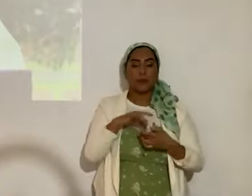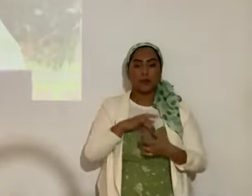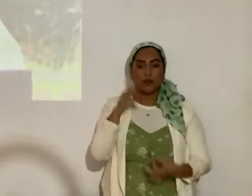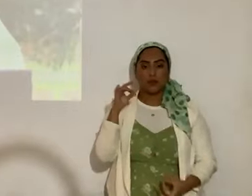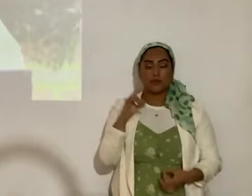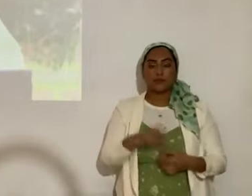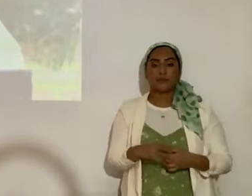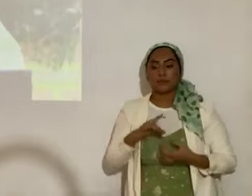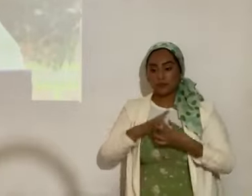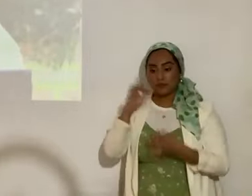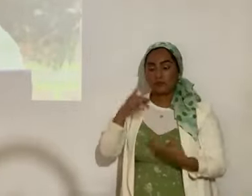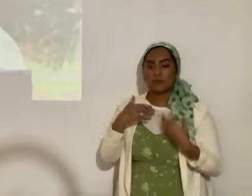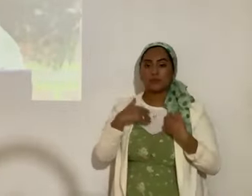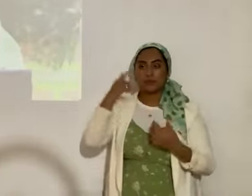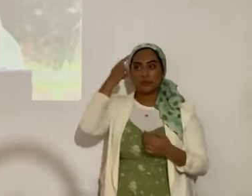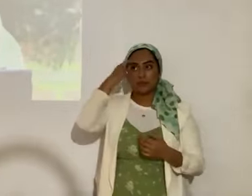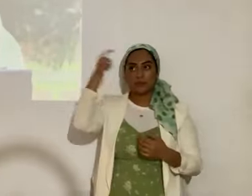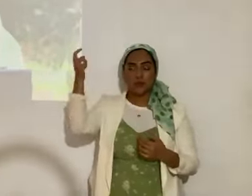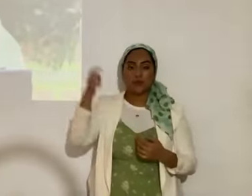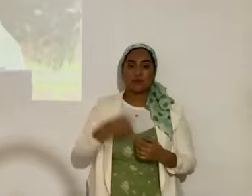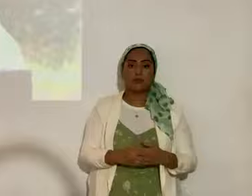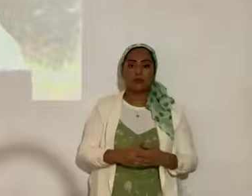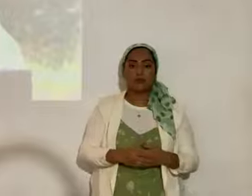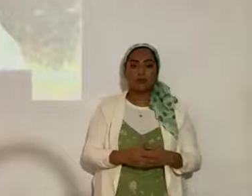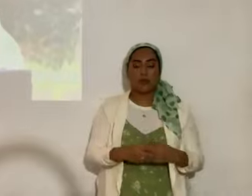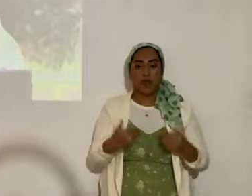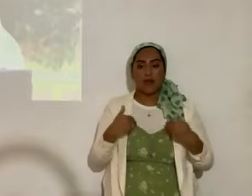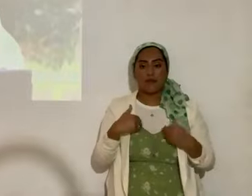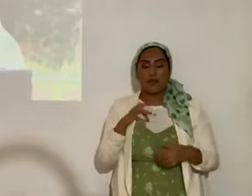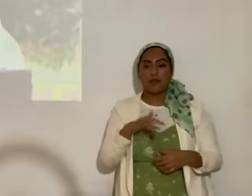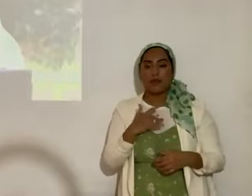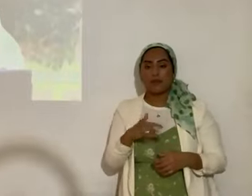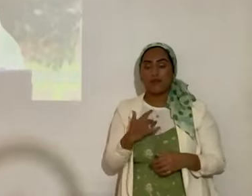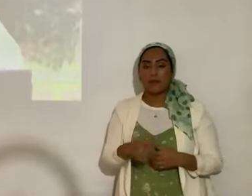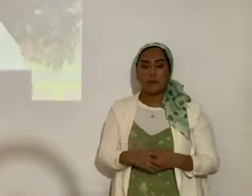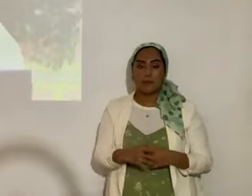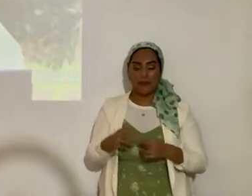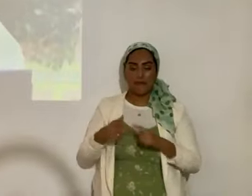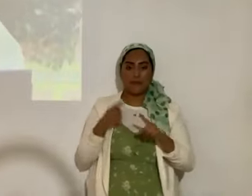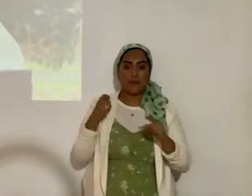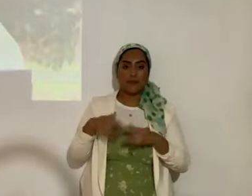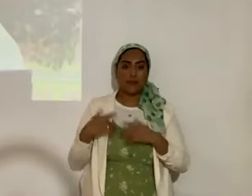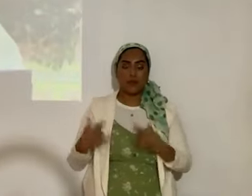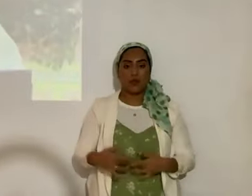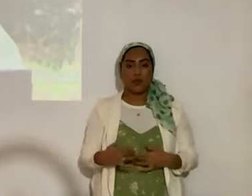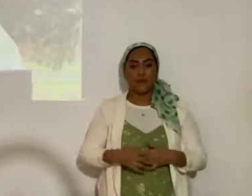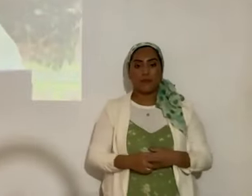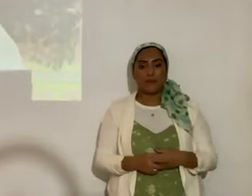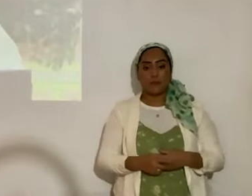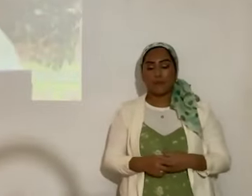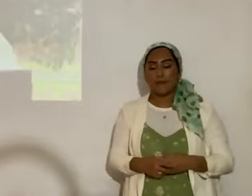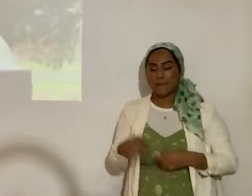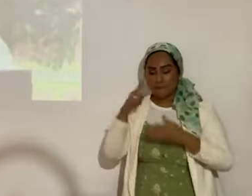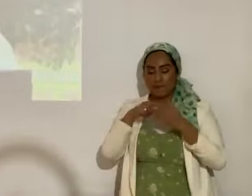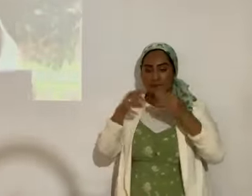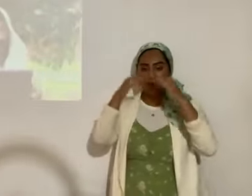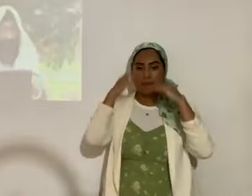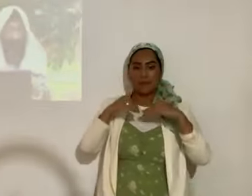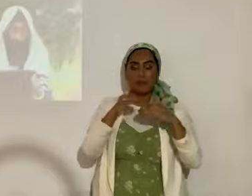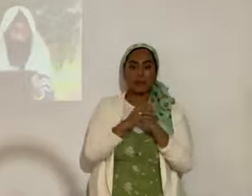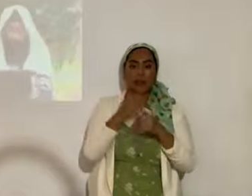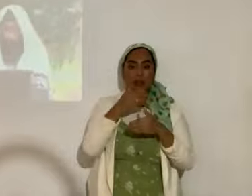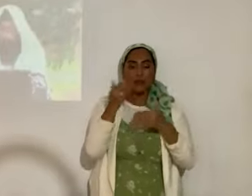en el alma están los pensamientos están las intenciones del corazón vamos a proverbios